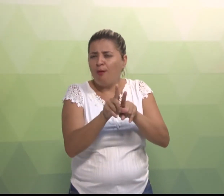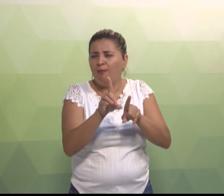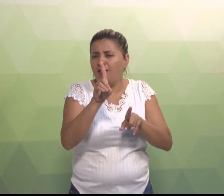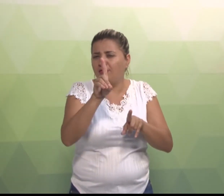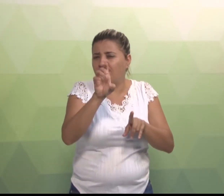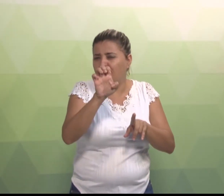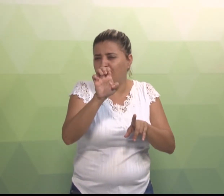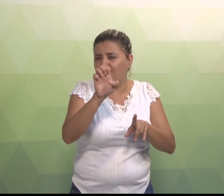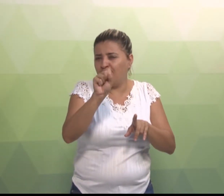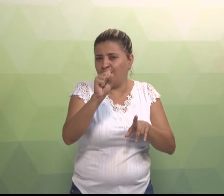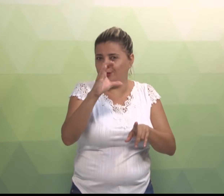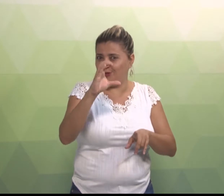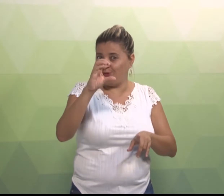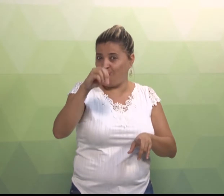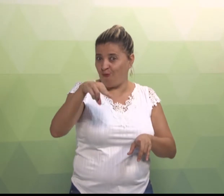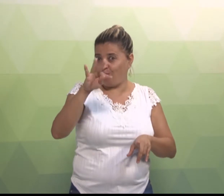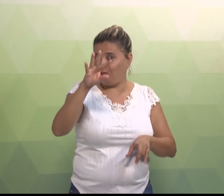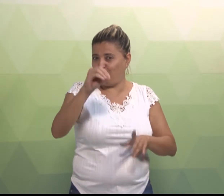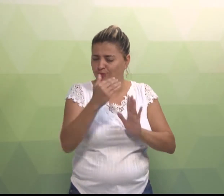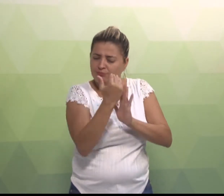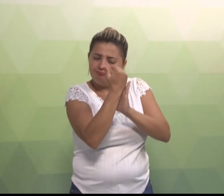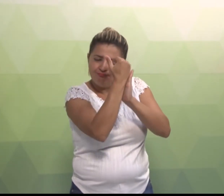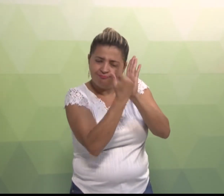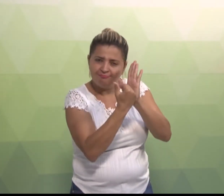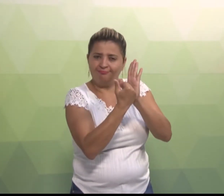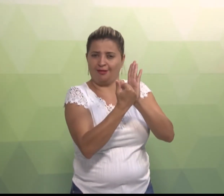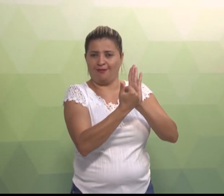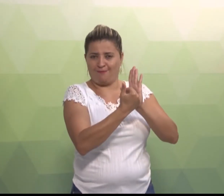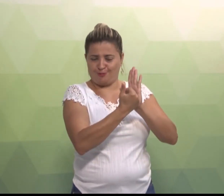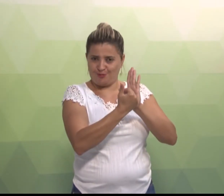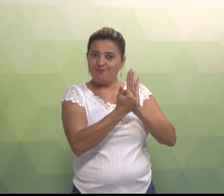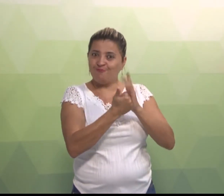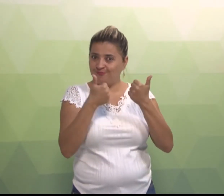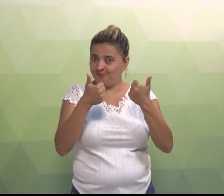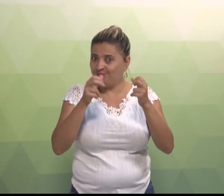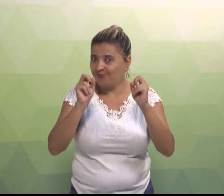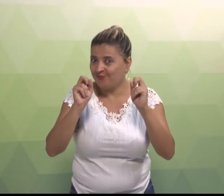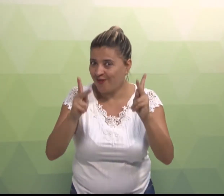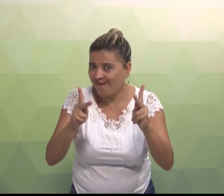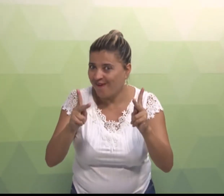fosse um desconto. É usado esse sinal, ok?